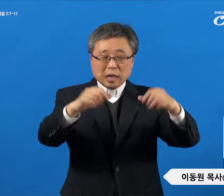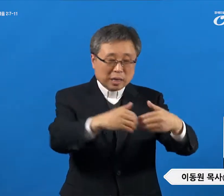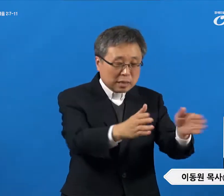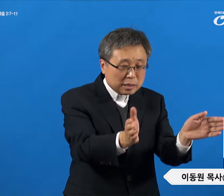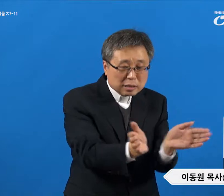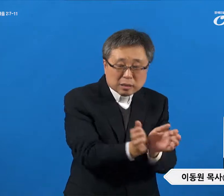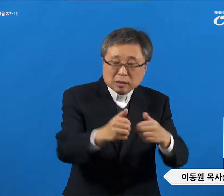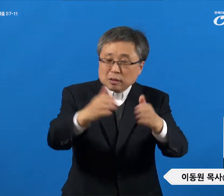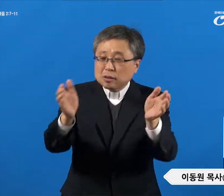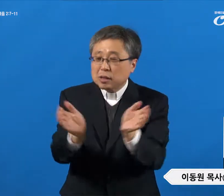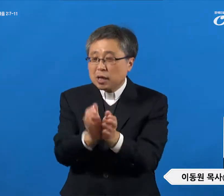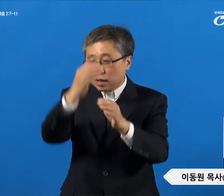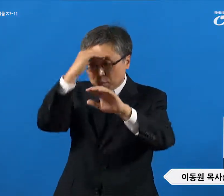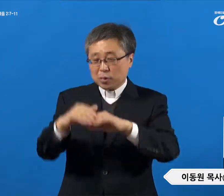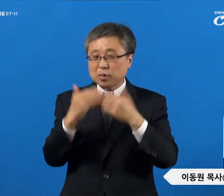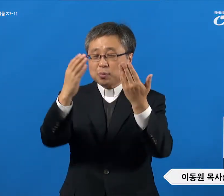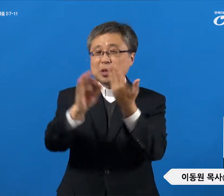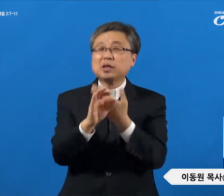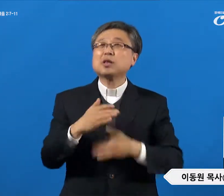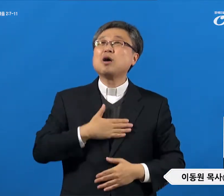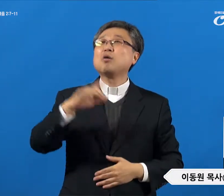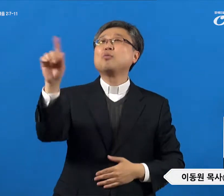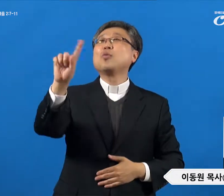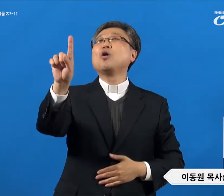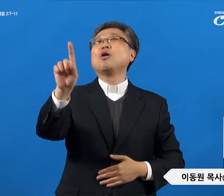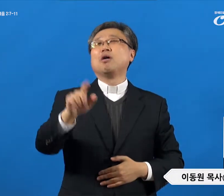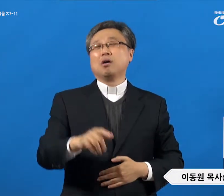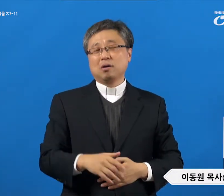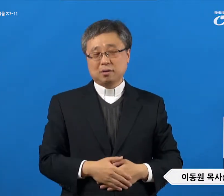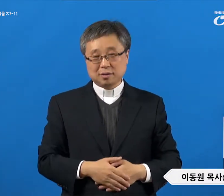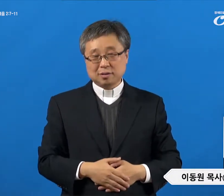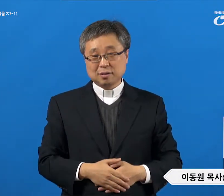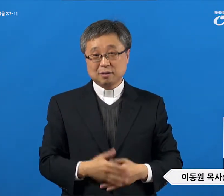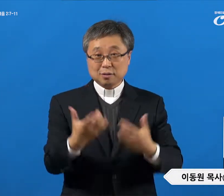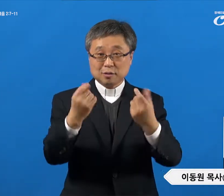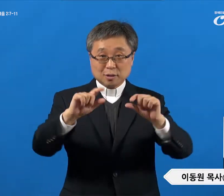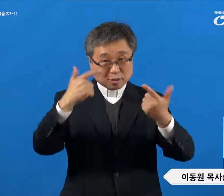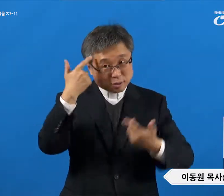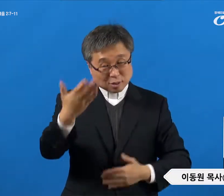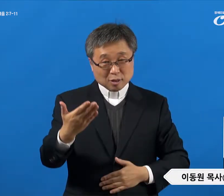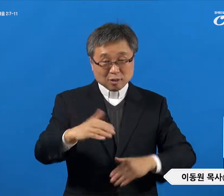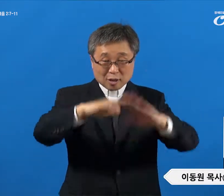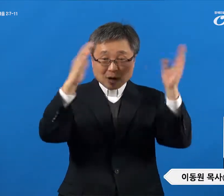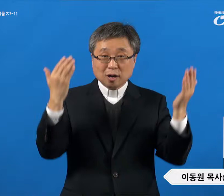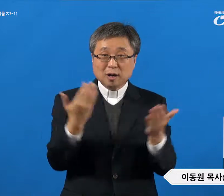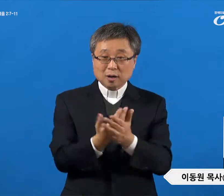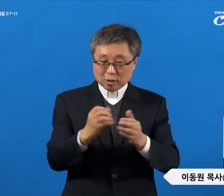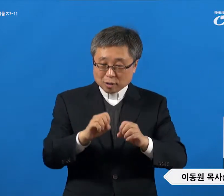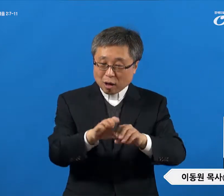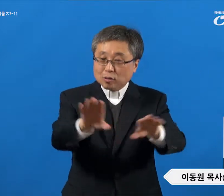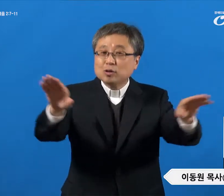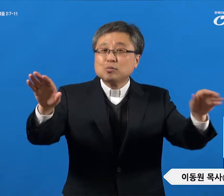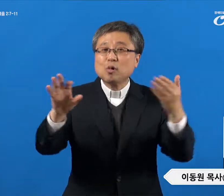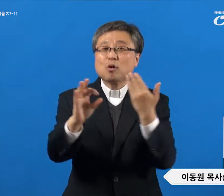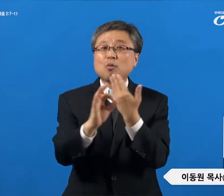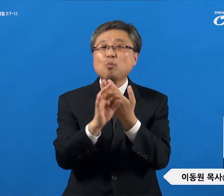드리면 나는 뭐예요? 나는. 예. 그렇잖아요. 다 흩어지면 목사님 설교 어디 가세요?